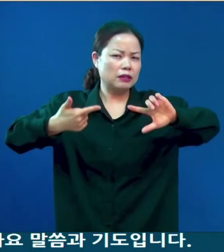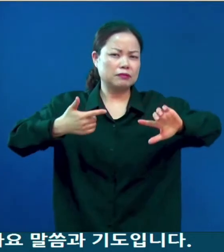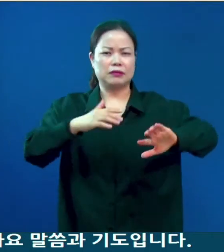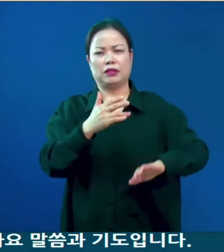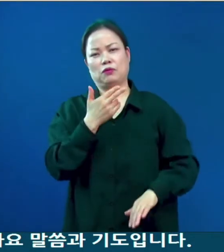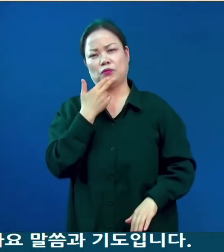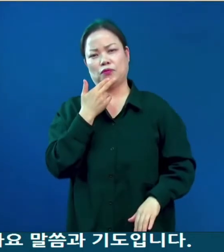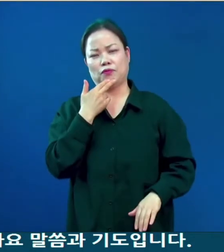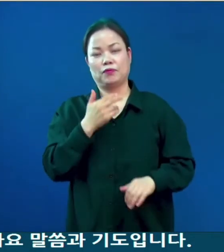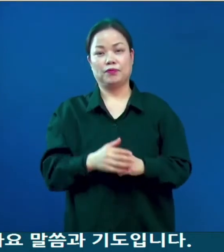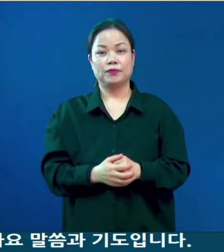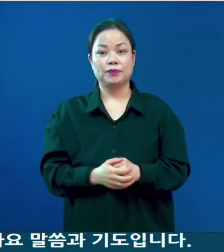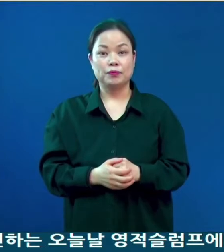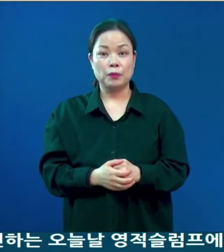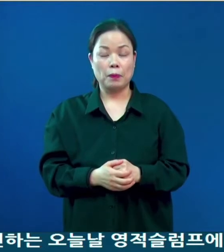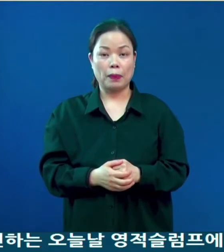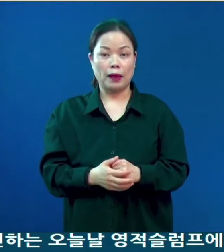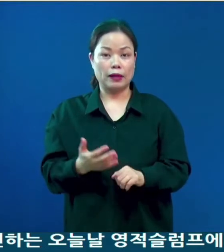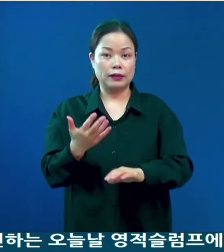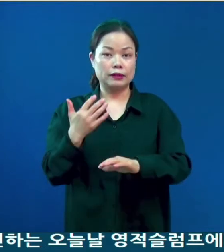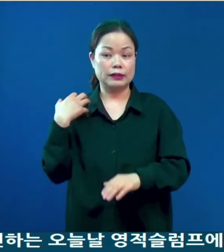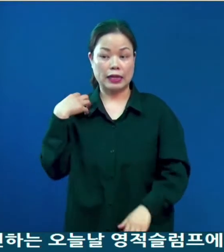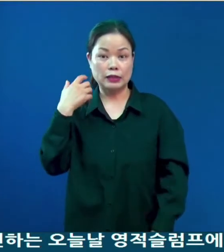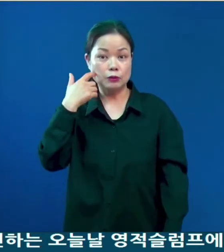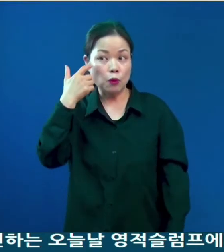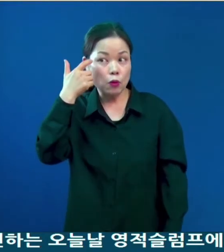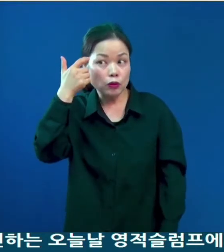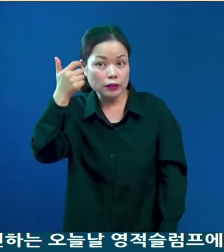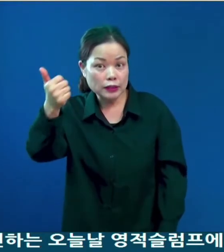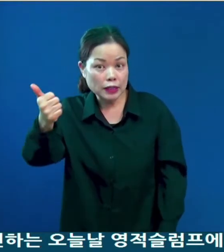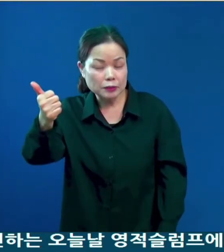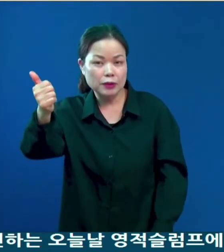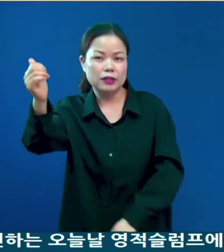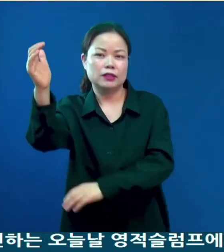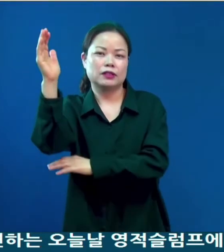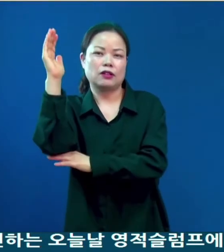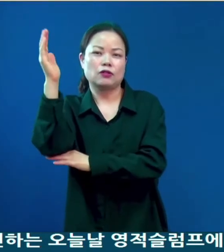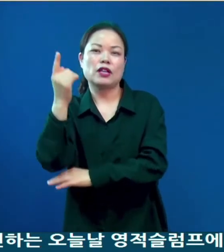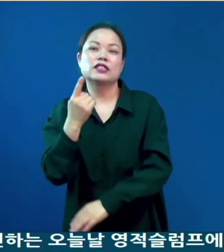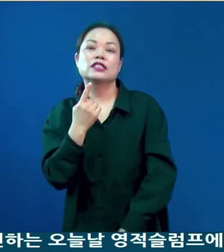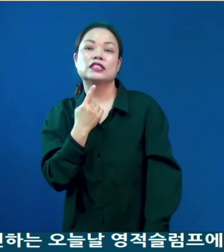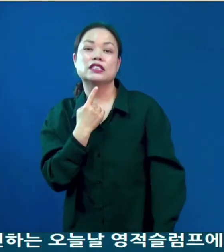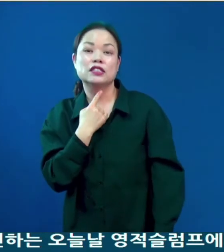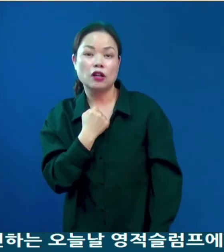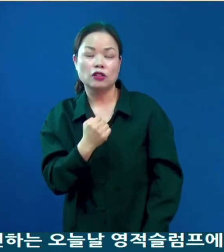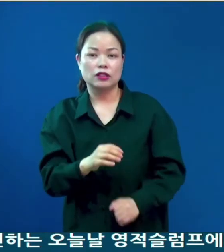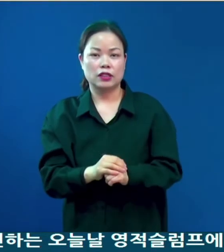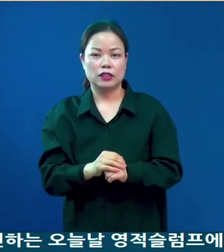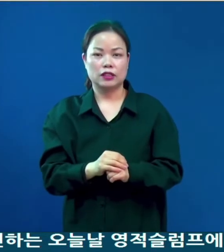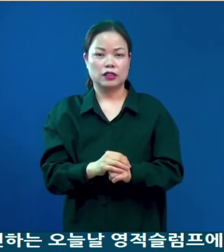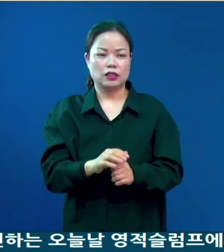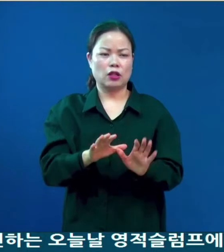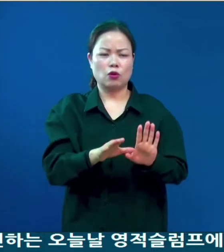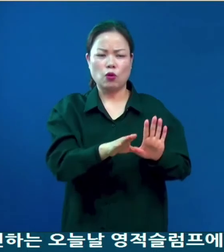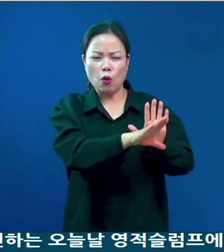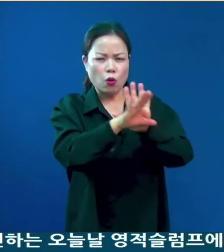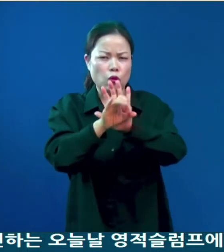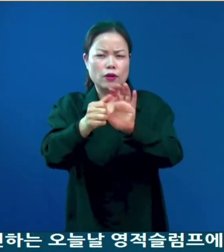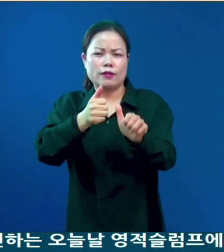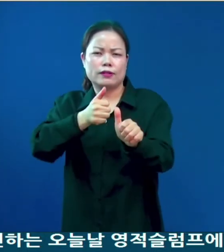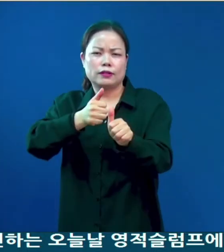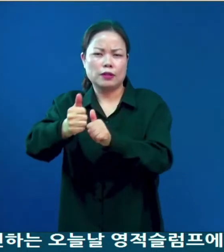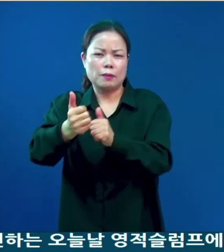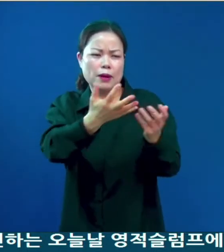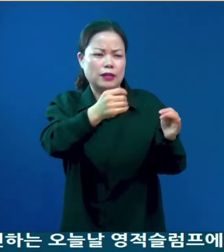것입니다. 담임 목사님께서도 일전에 한번 설교 시간에 코로나19의 극복 대안에 대해서 많은 기독교